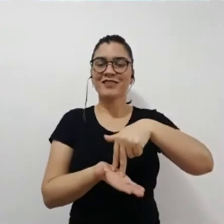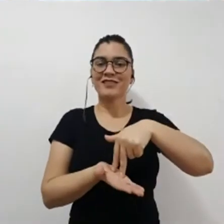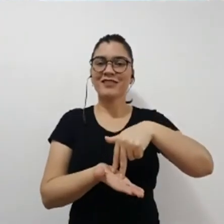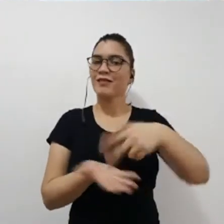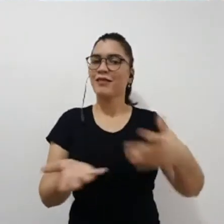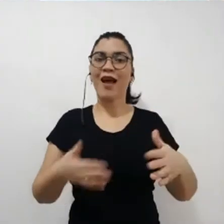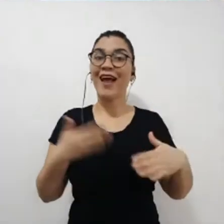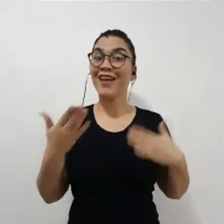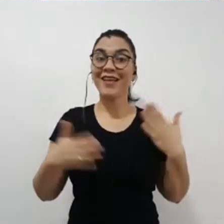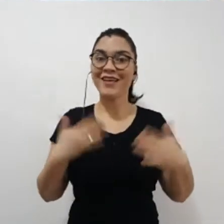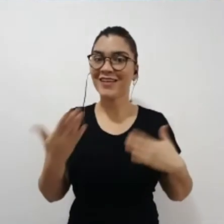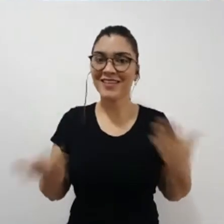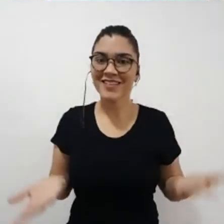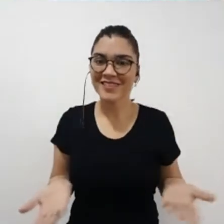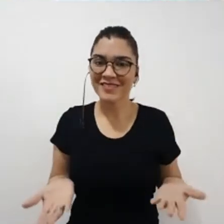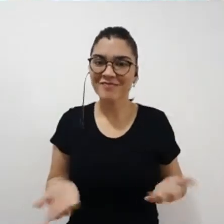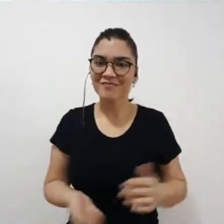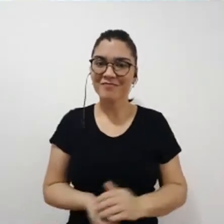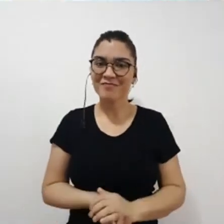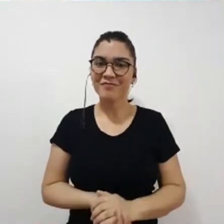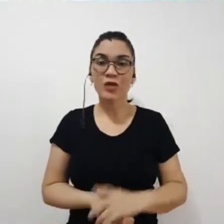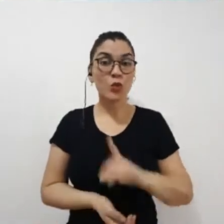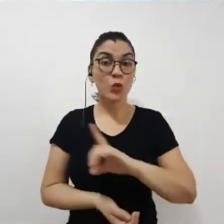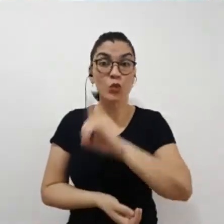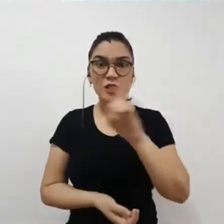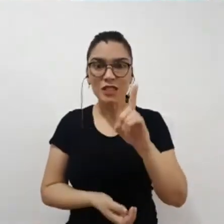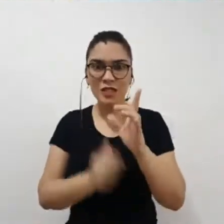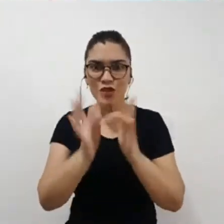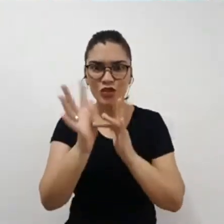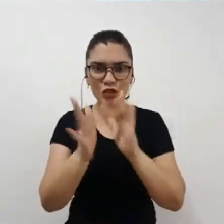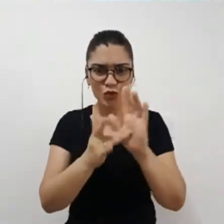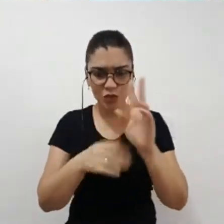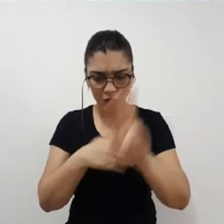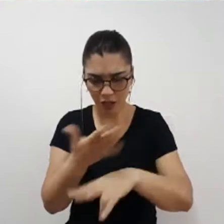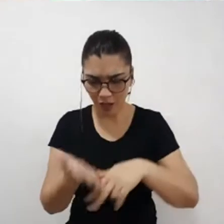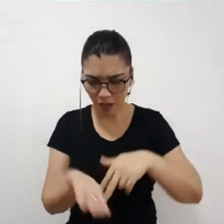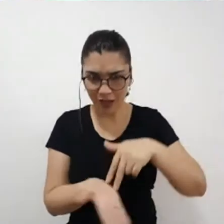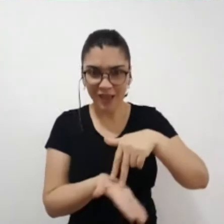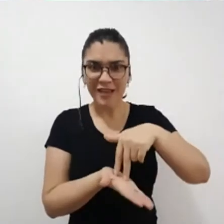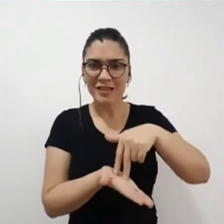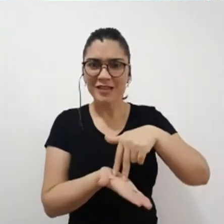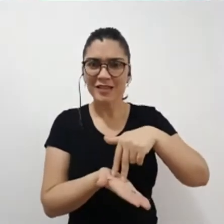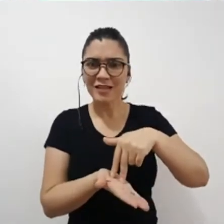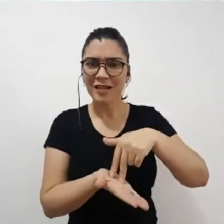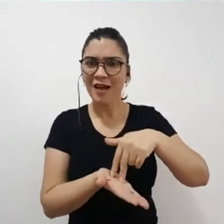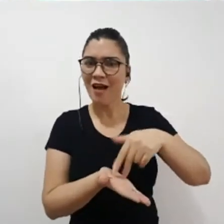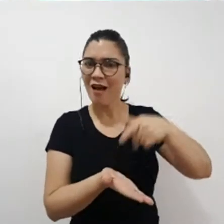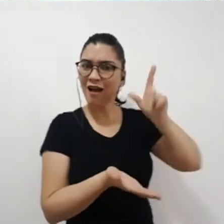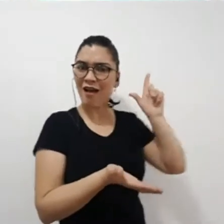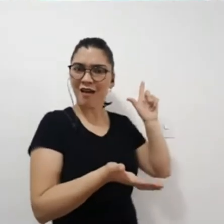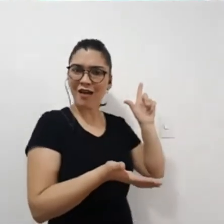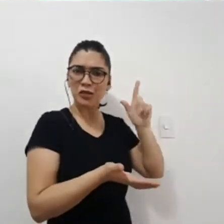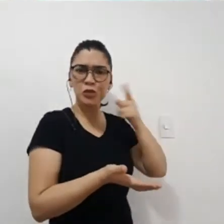Quando ele ressuscitou, ele pôde trazer o que ele plantou em lágrimas com uma alegria eterna.